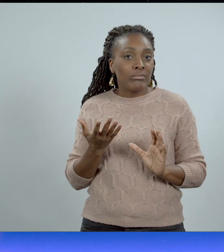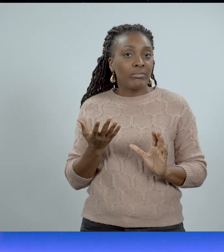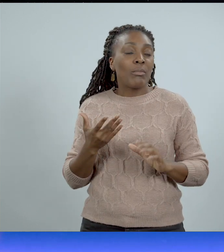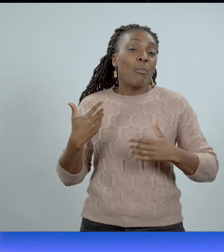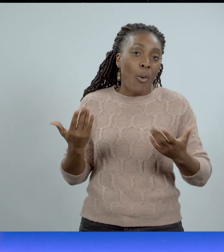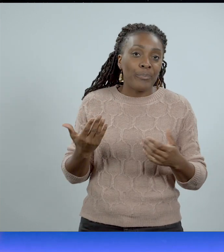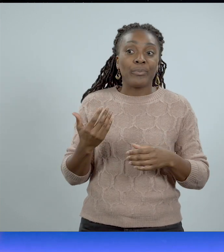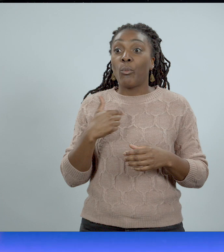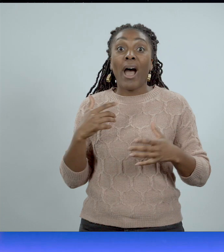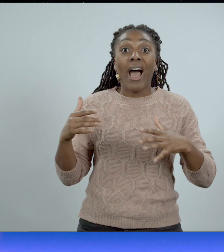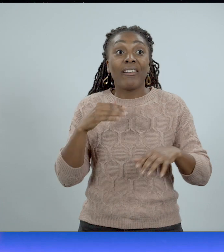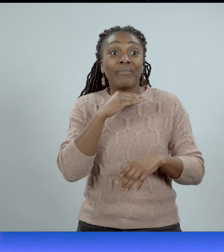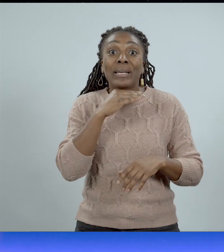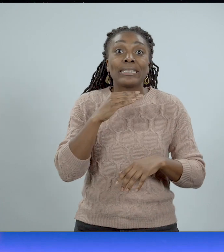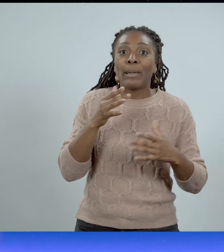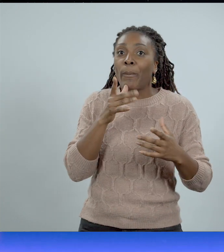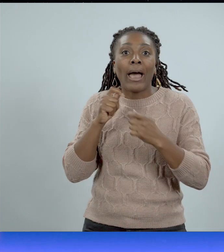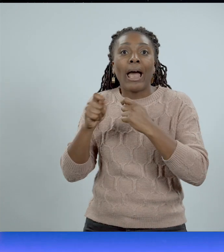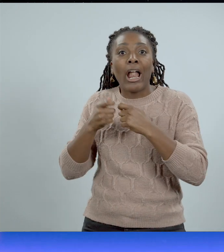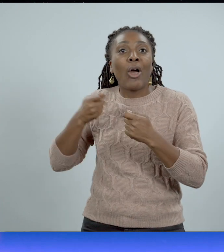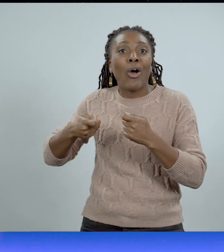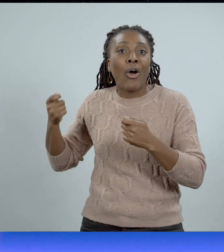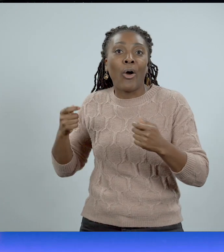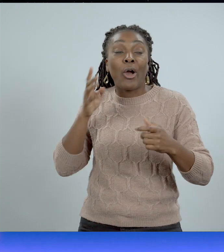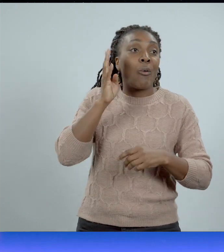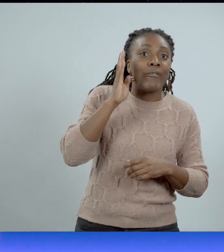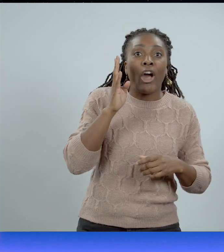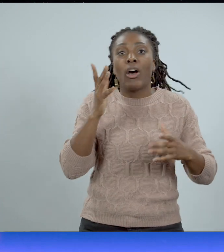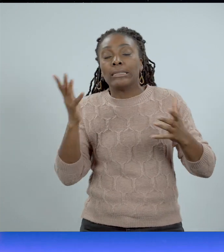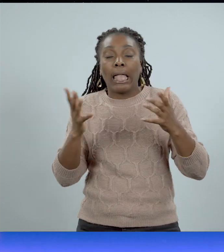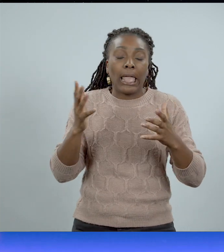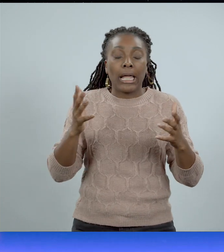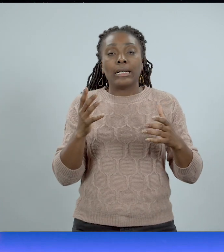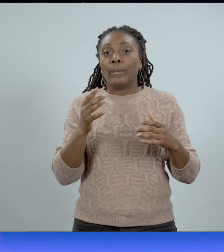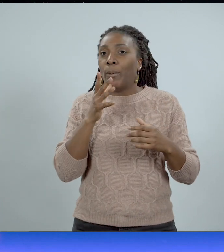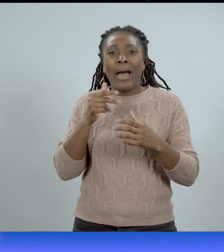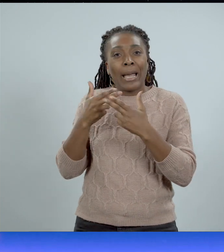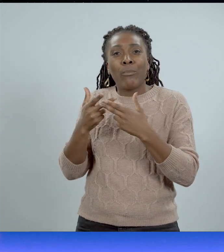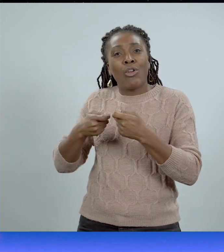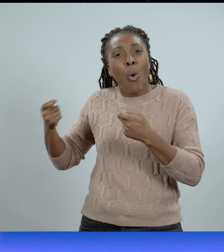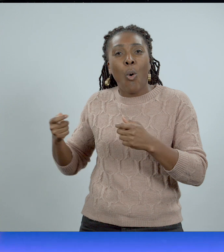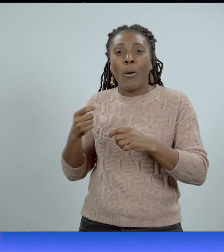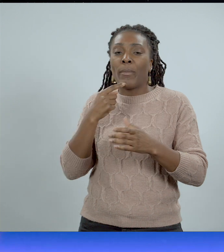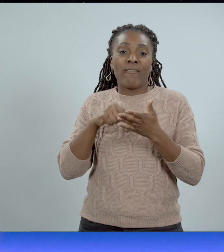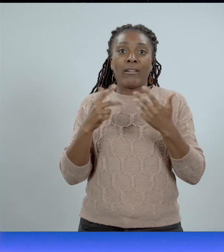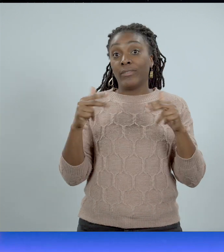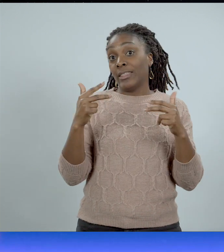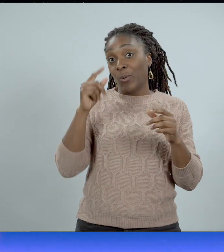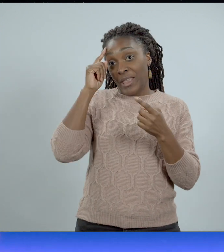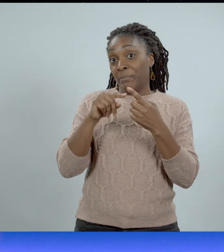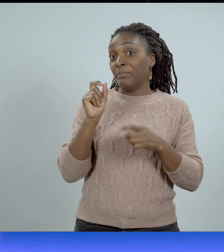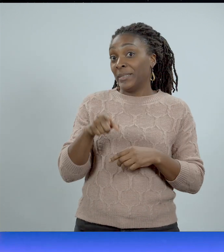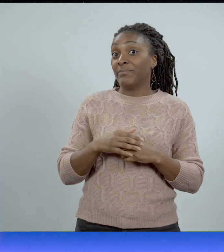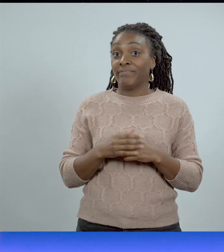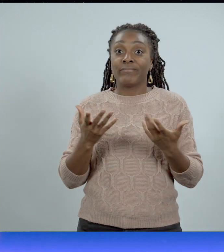Et comme j'étais entre deux conférences, deux plénières, je n'ai pas pu y répondre et je me suis dit, ça serait cool de faire une